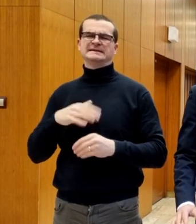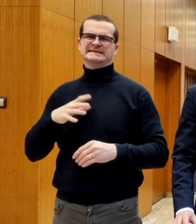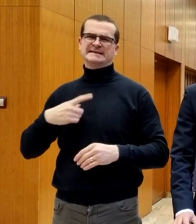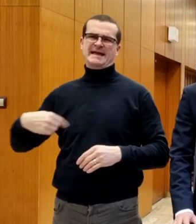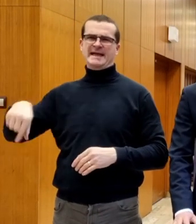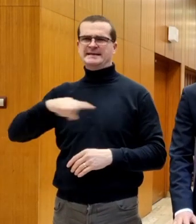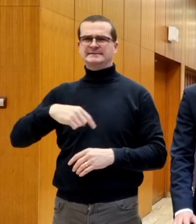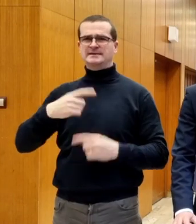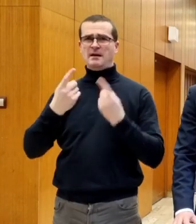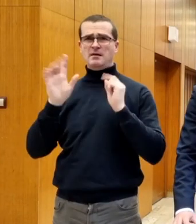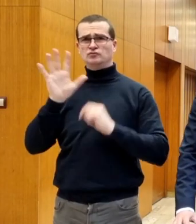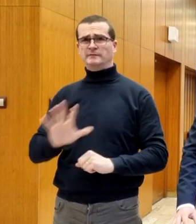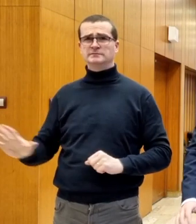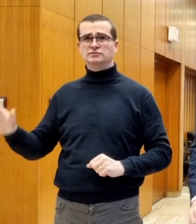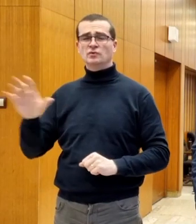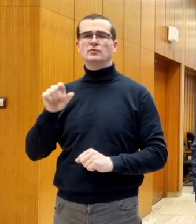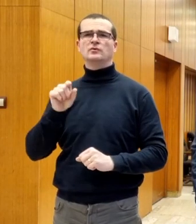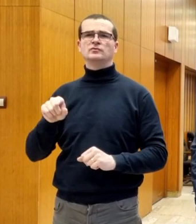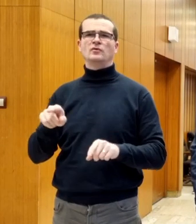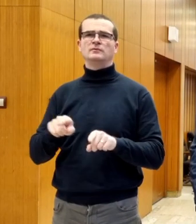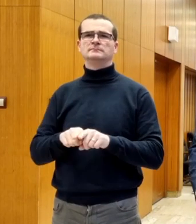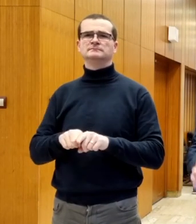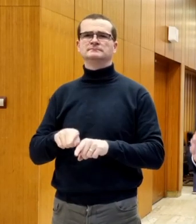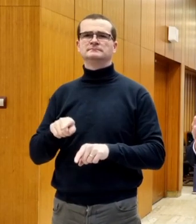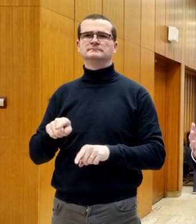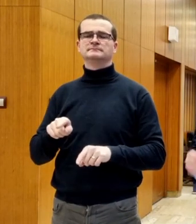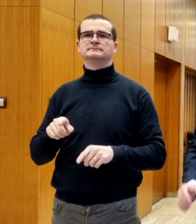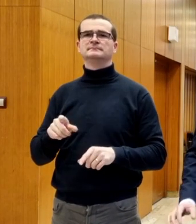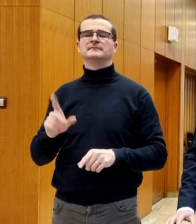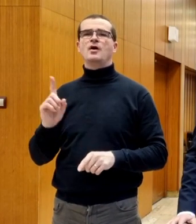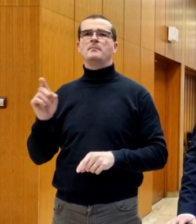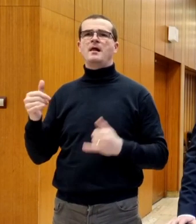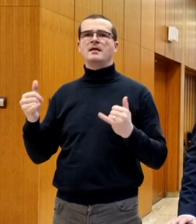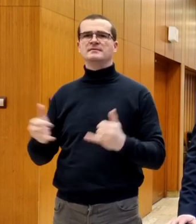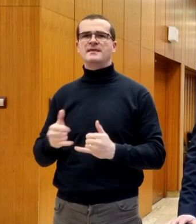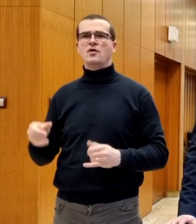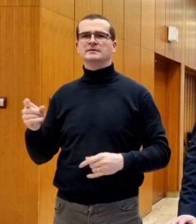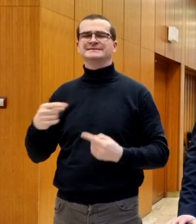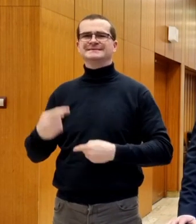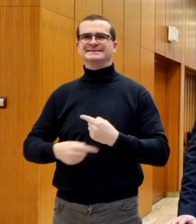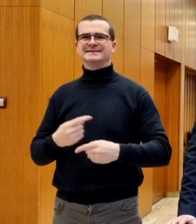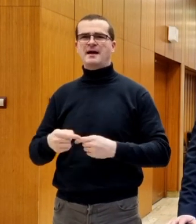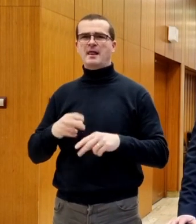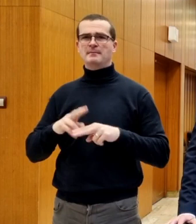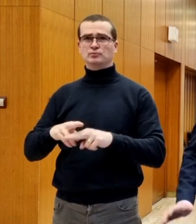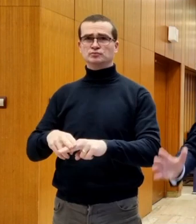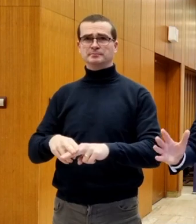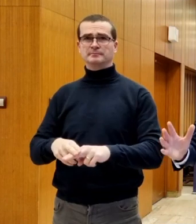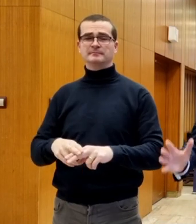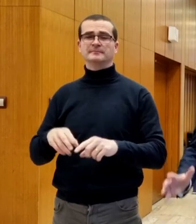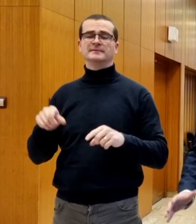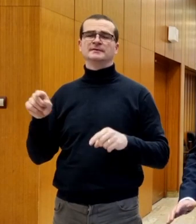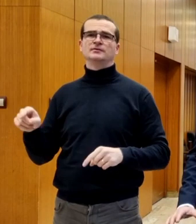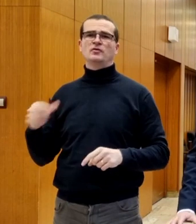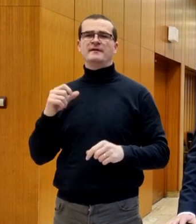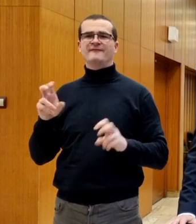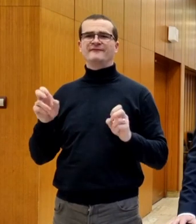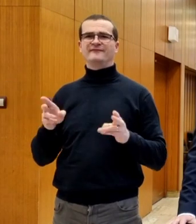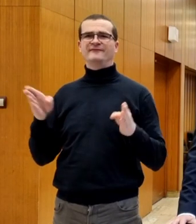Slovensko. A to je to, ako by mal v skutočnosti a stále postupovať. Toto je proste